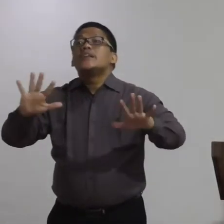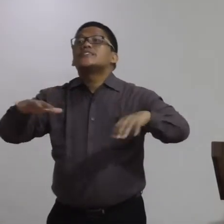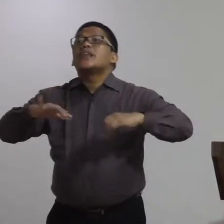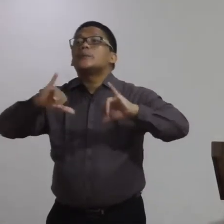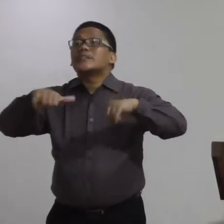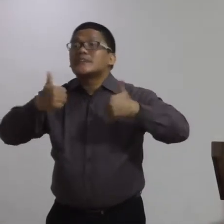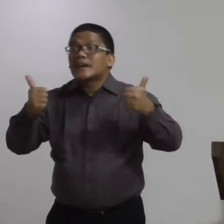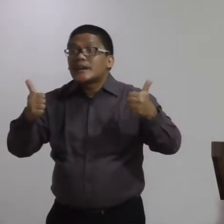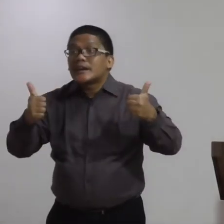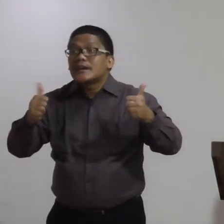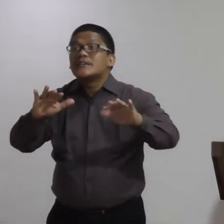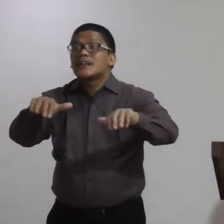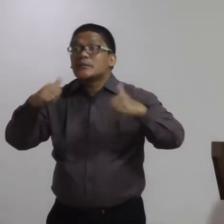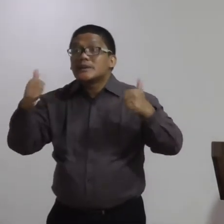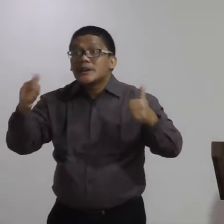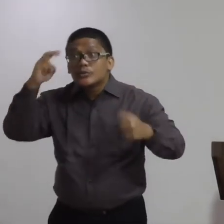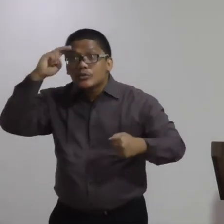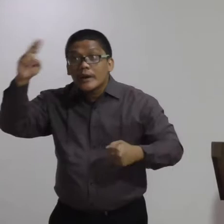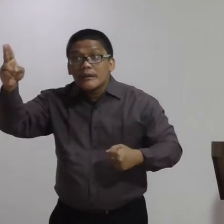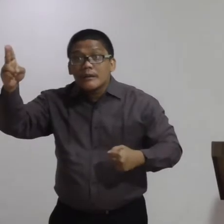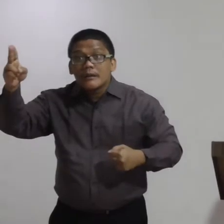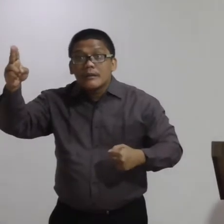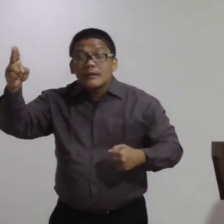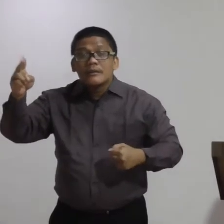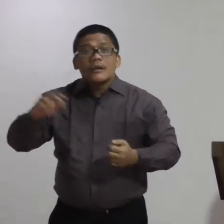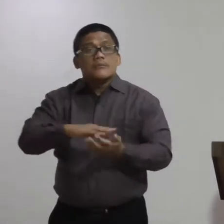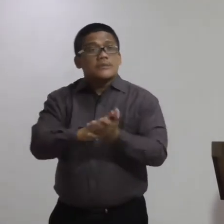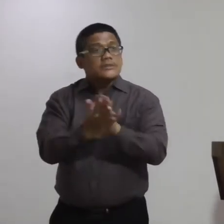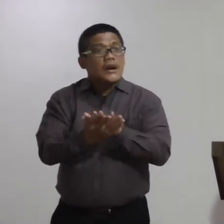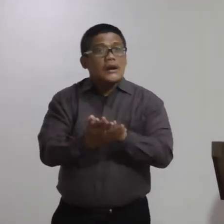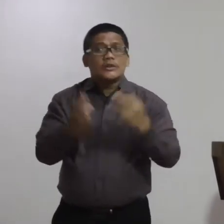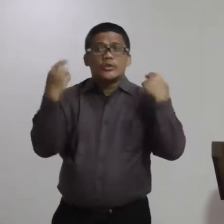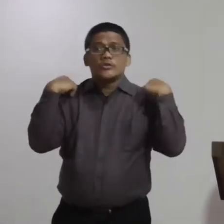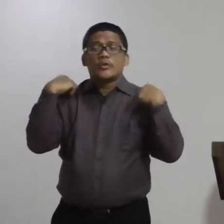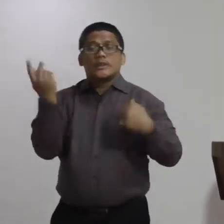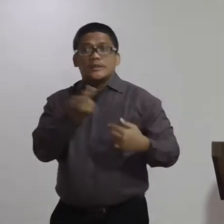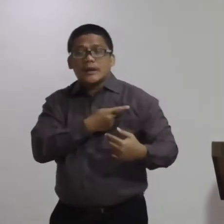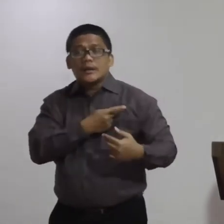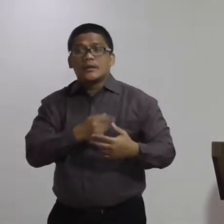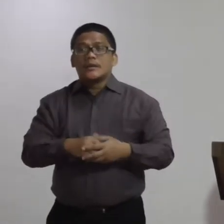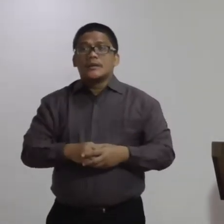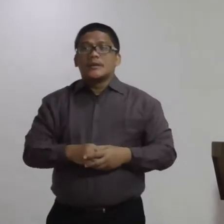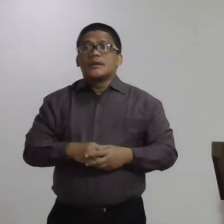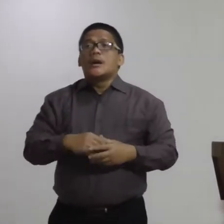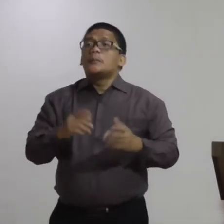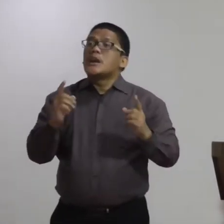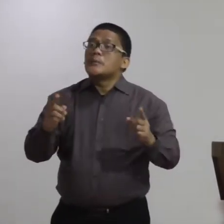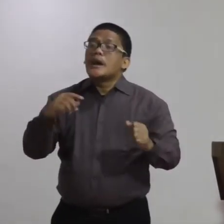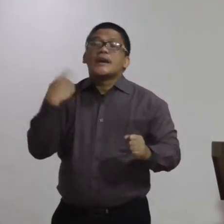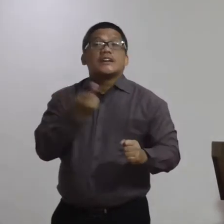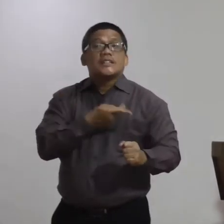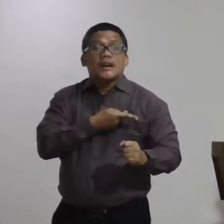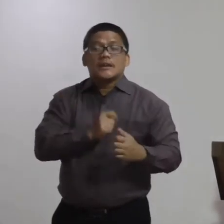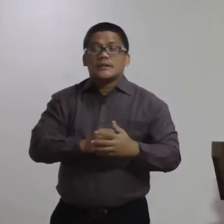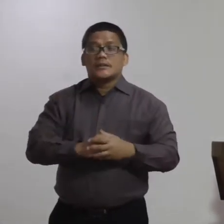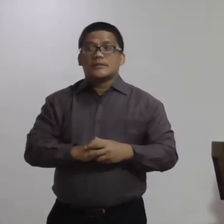Tuhan tentang kehidupan kekal. Nah, menjadi tanggung jawab kita adalah bagaimana kita